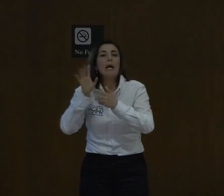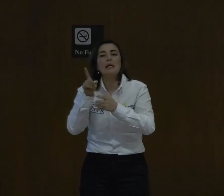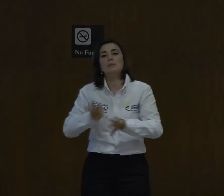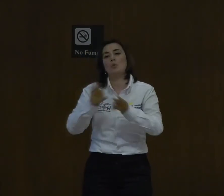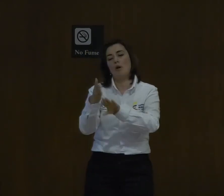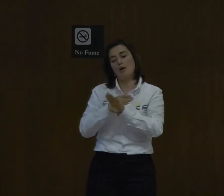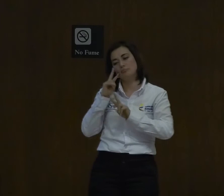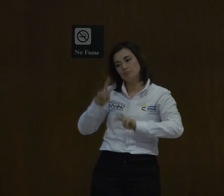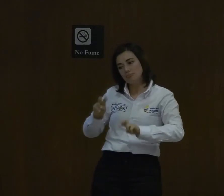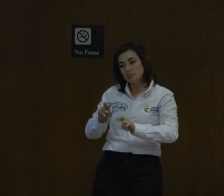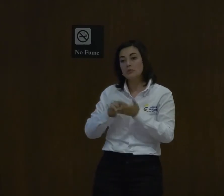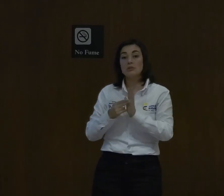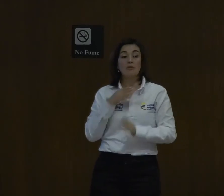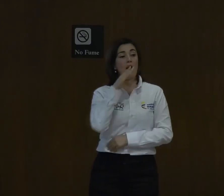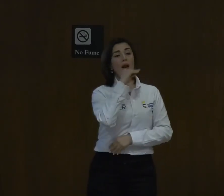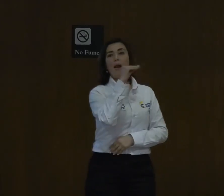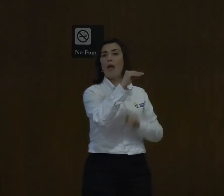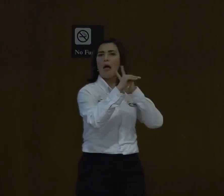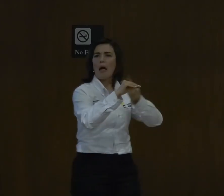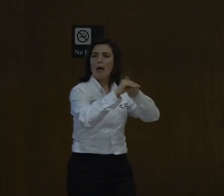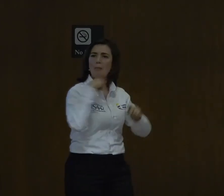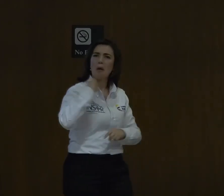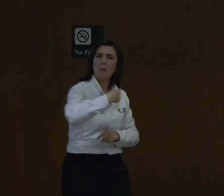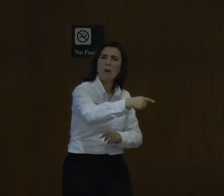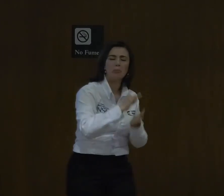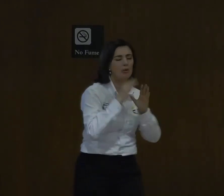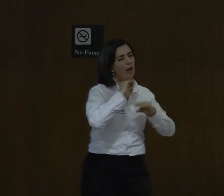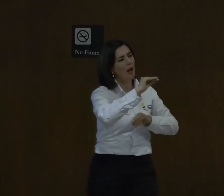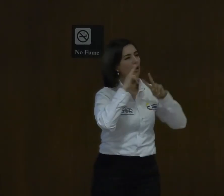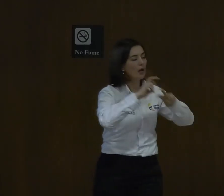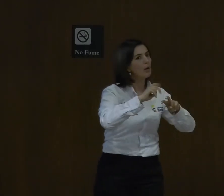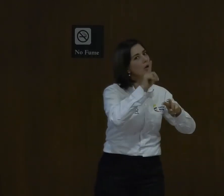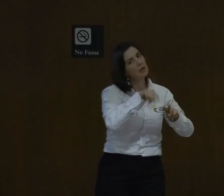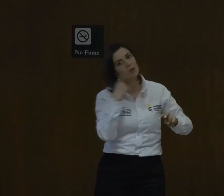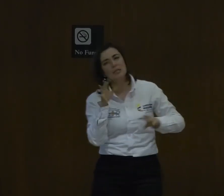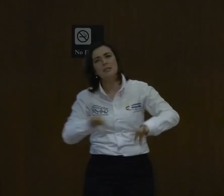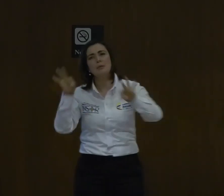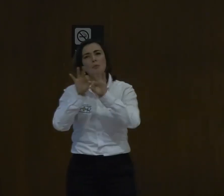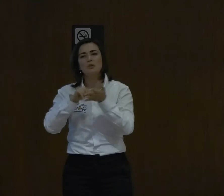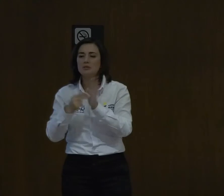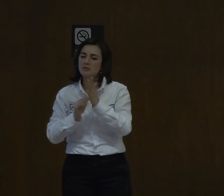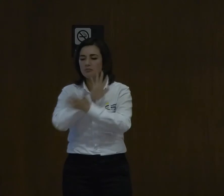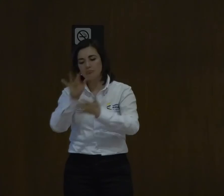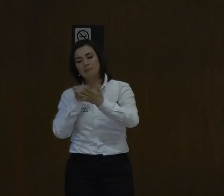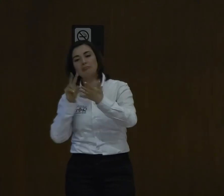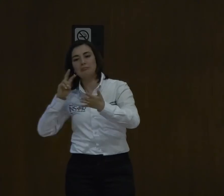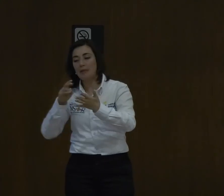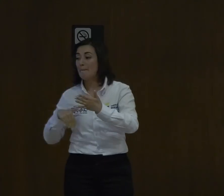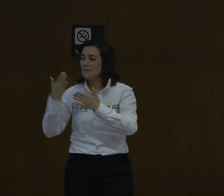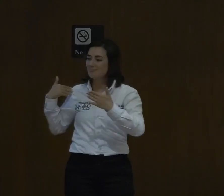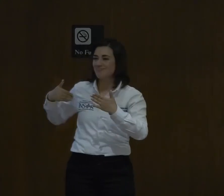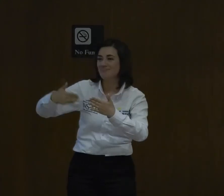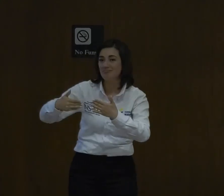estudiar no solamente las lenguas habladas, como se ha hecho hasta hace poco, sino que tenemos que estudiar también las lenguas de señas. No podemos